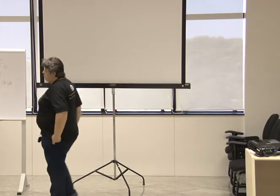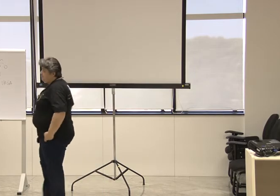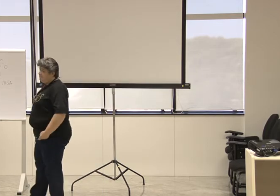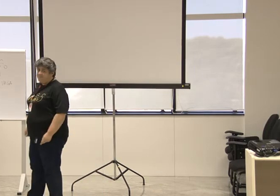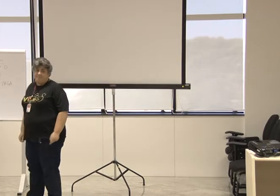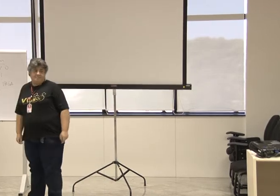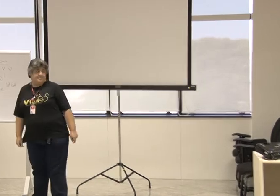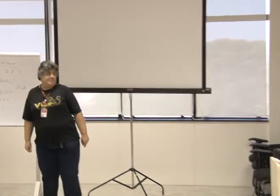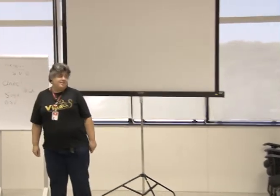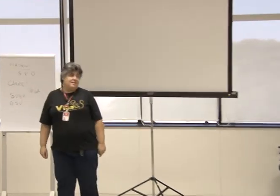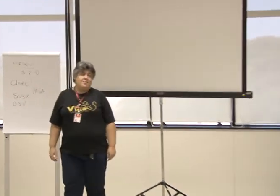Mulher, se acalme.